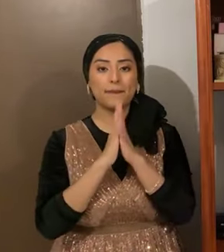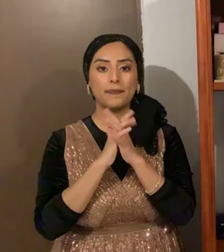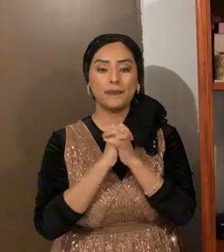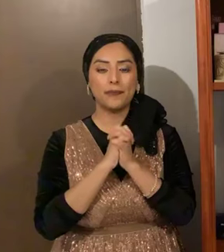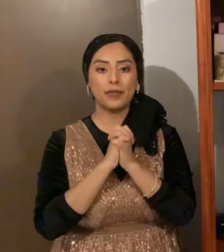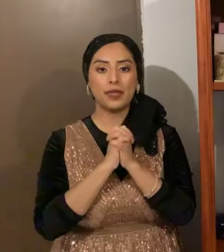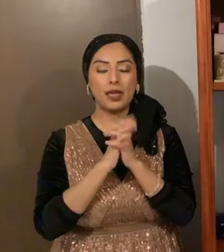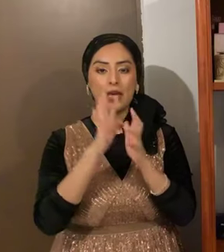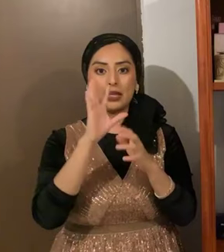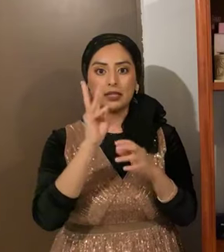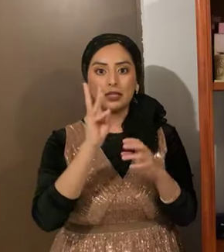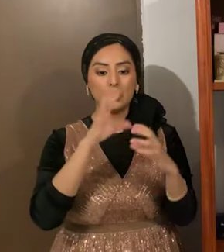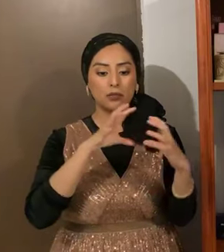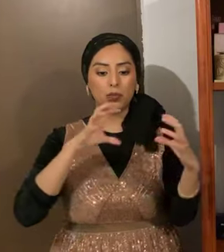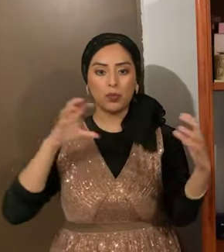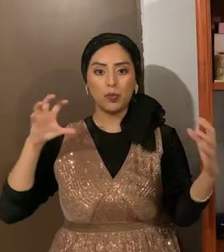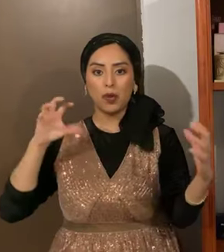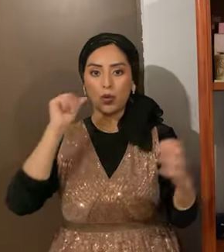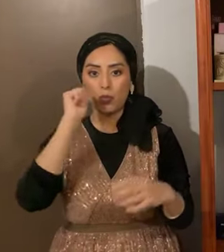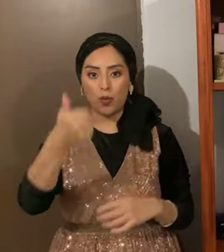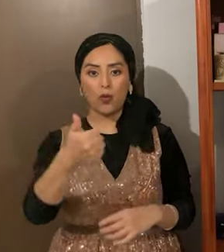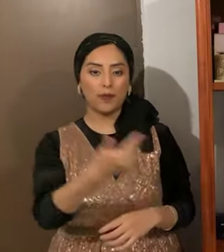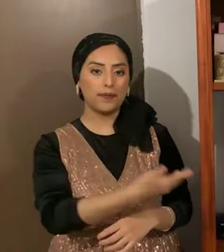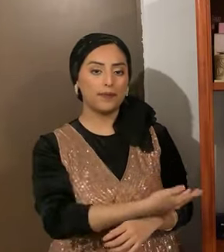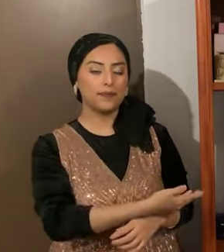de 6 planetas. Ahí los tienes.